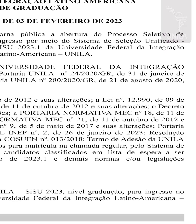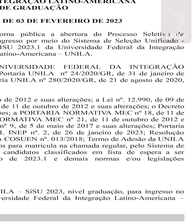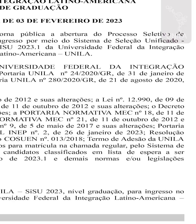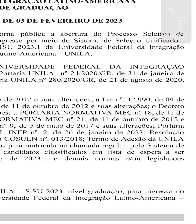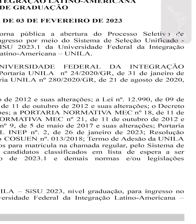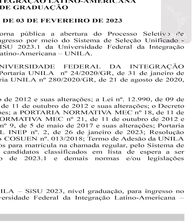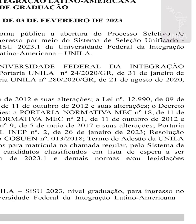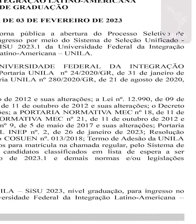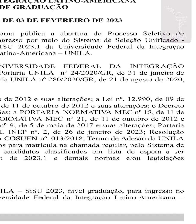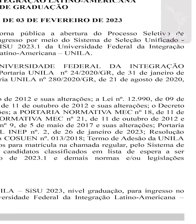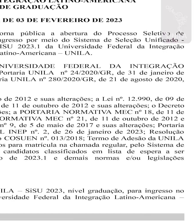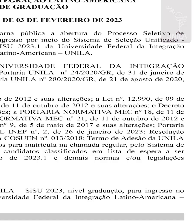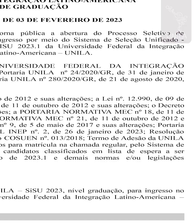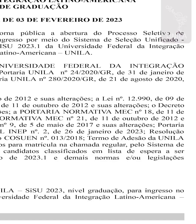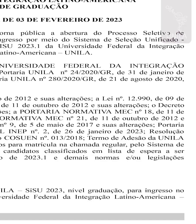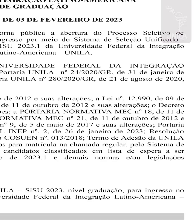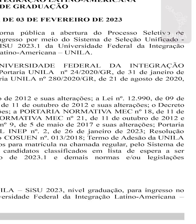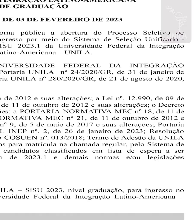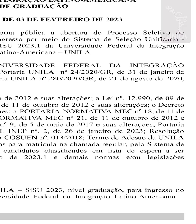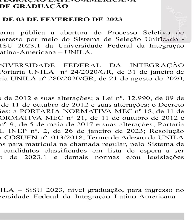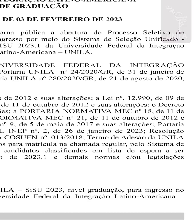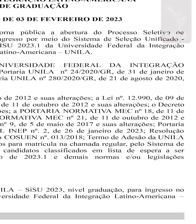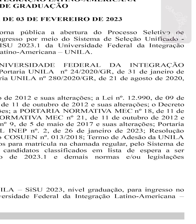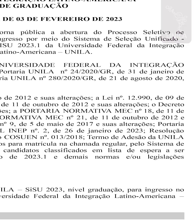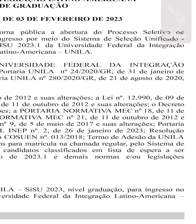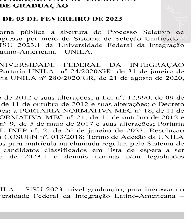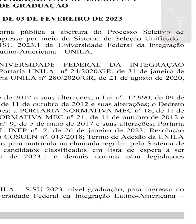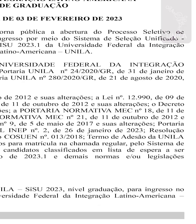Portaria Normativa MEC, número